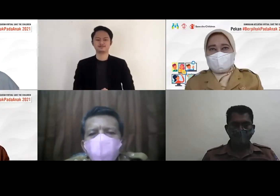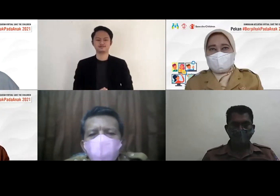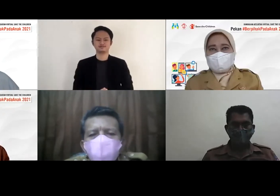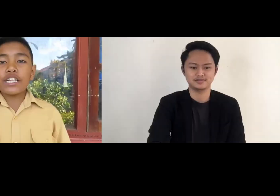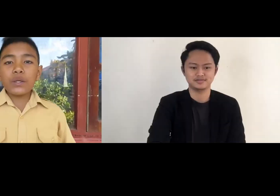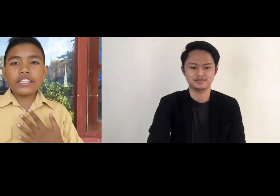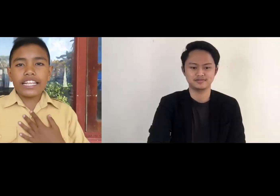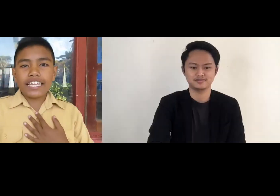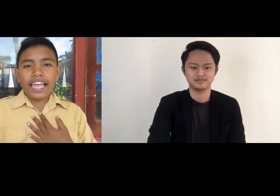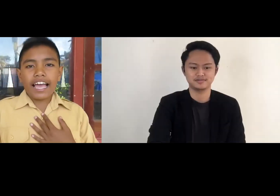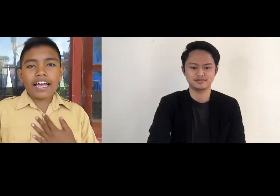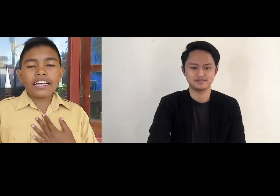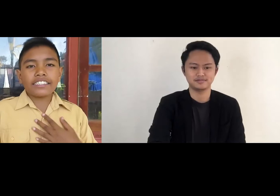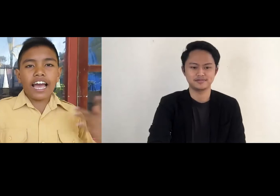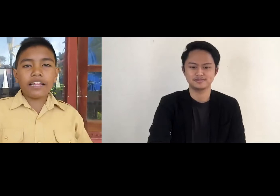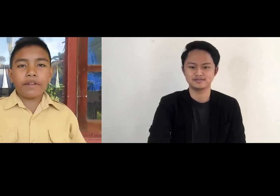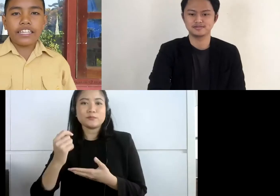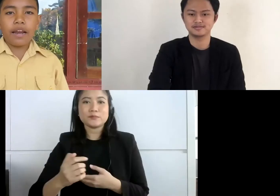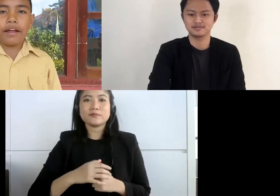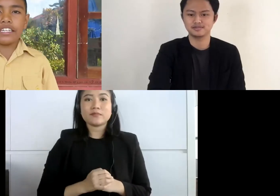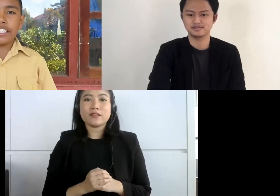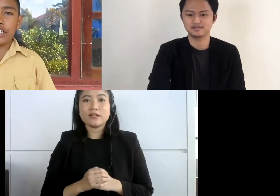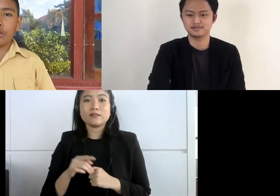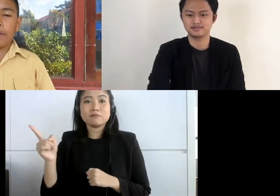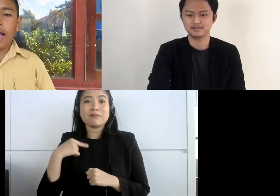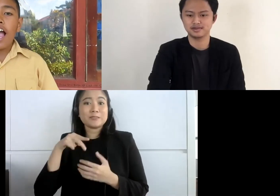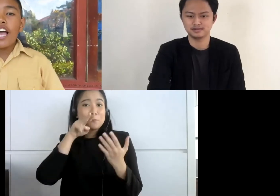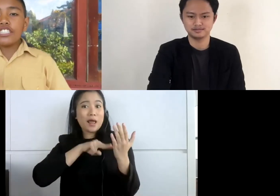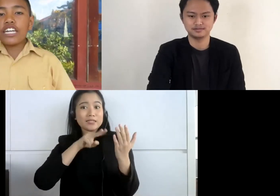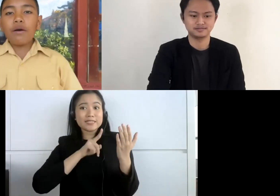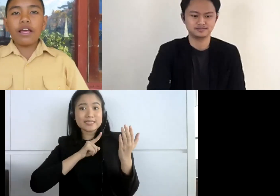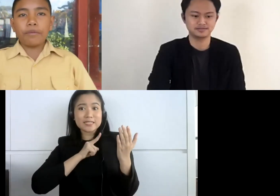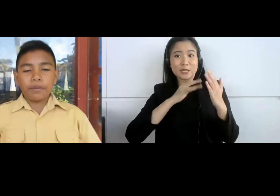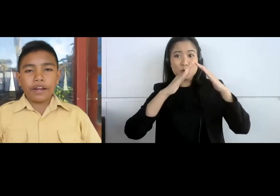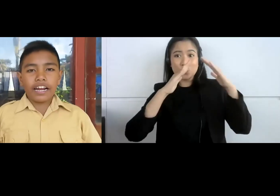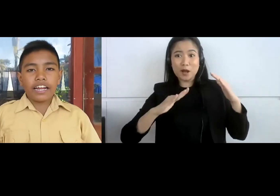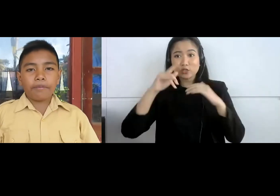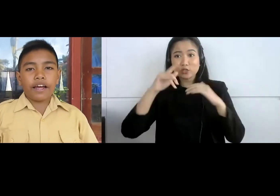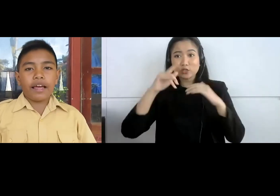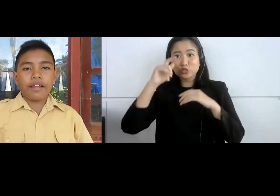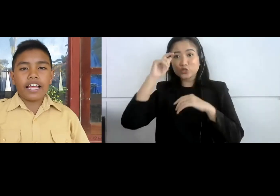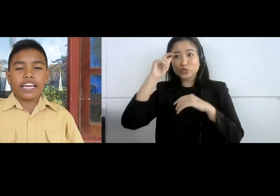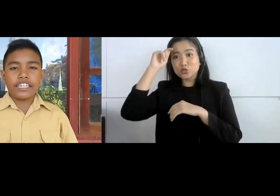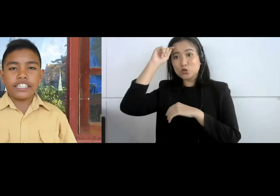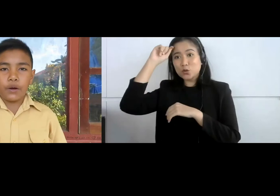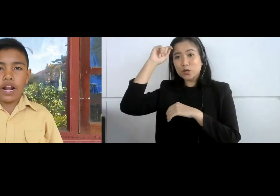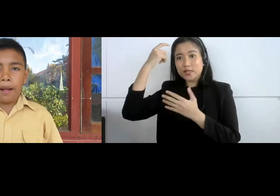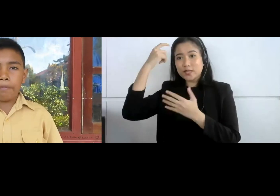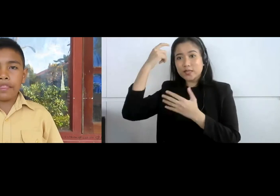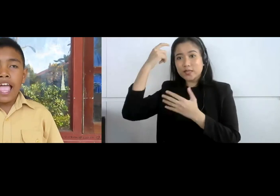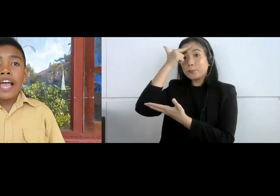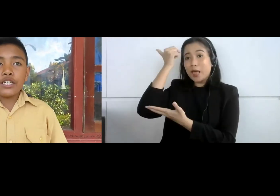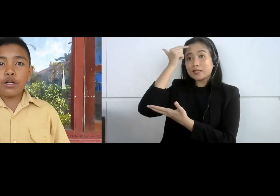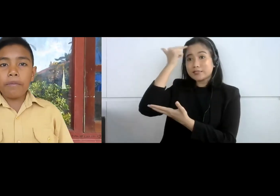Ade. Kesulitan saya saat belajar mandiri di rumah jauh lebih berbeda daripada belajar di